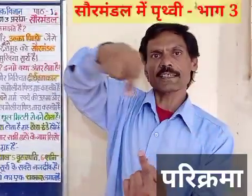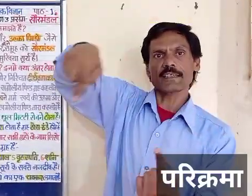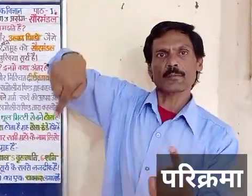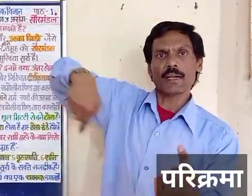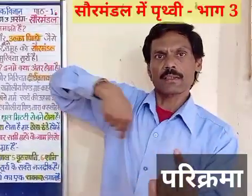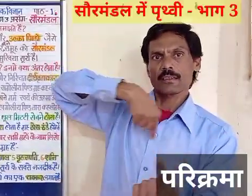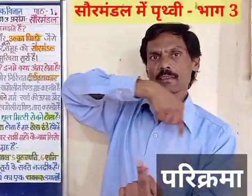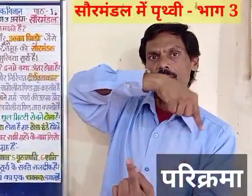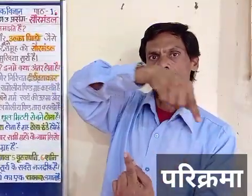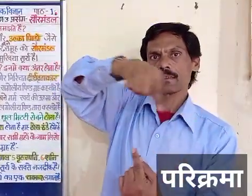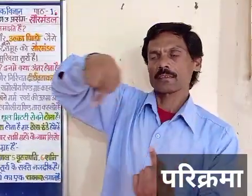परिक्रमा